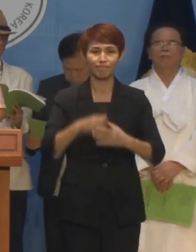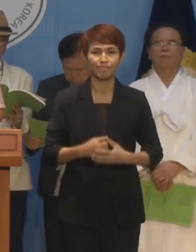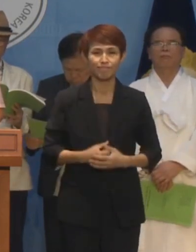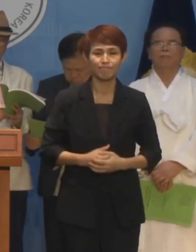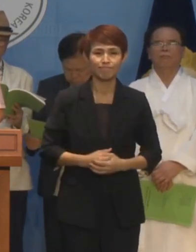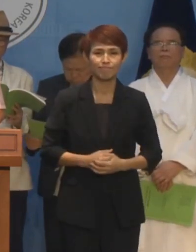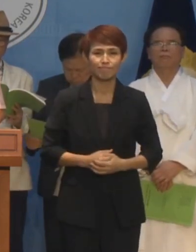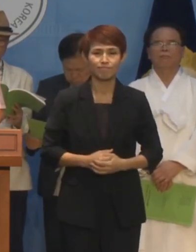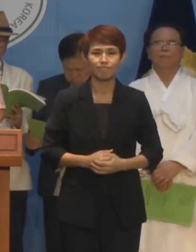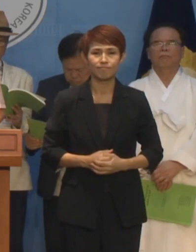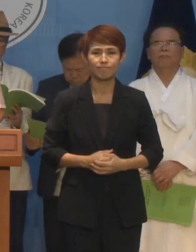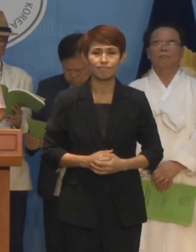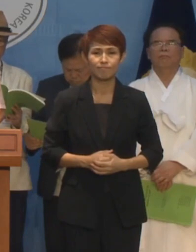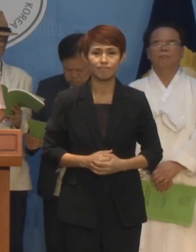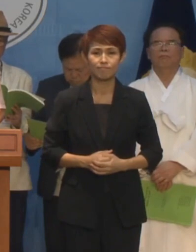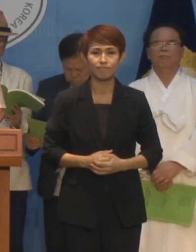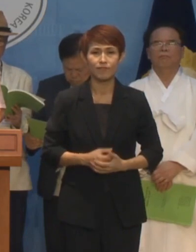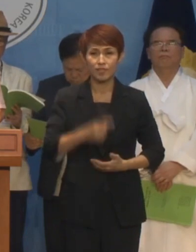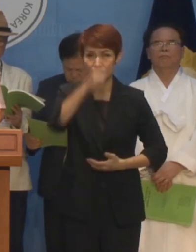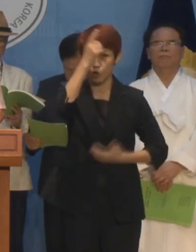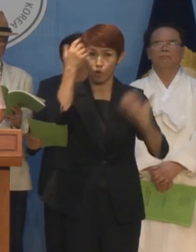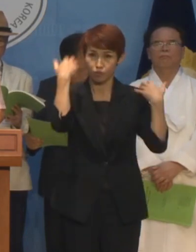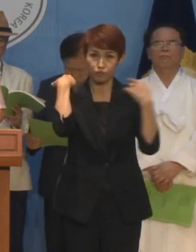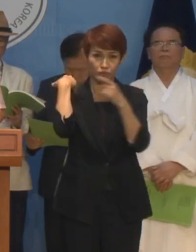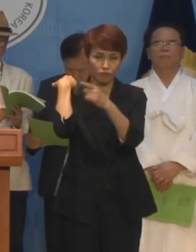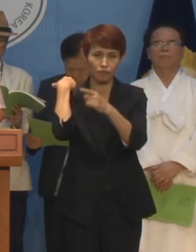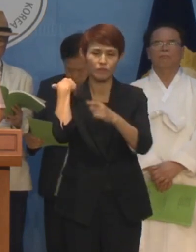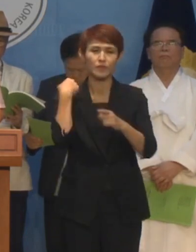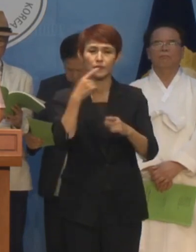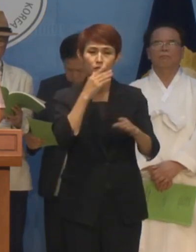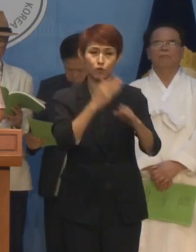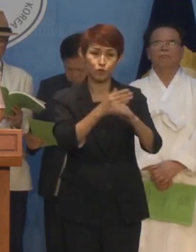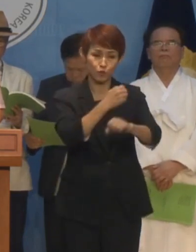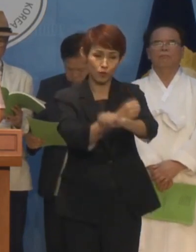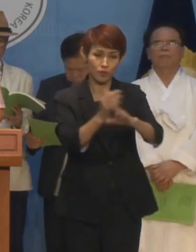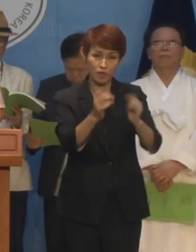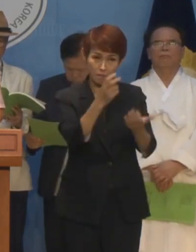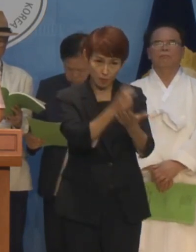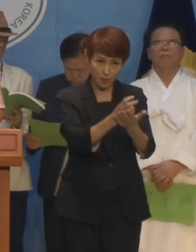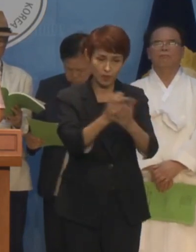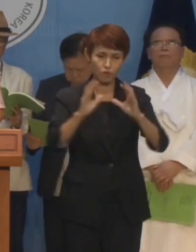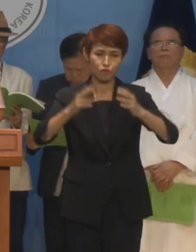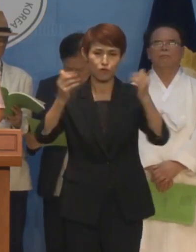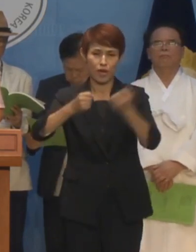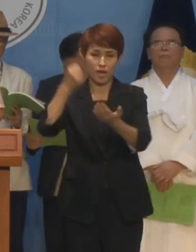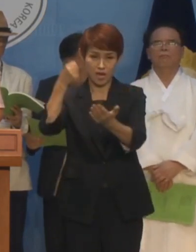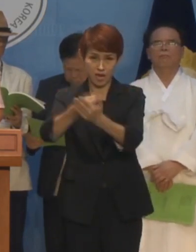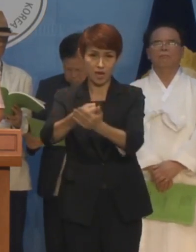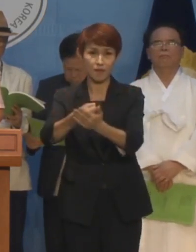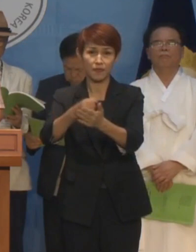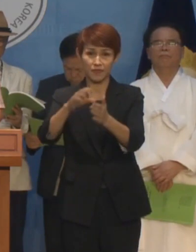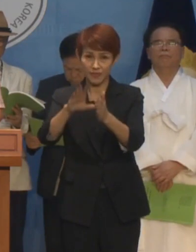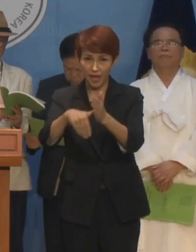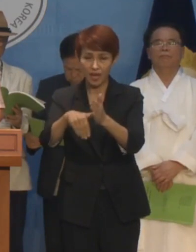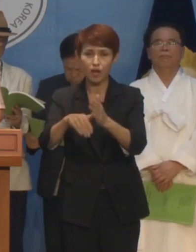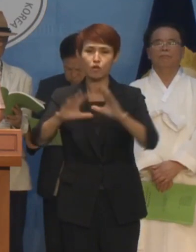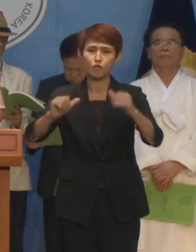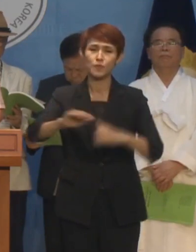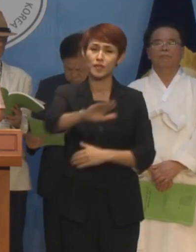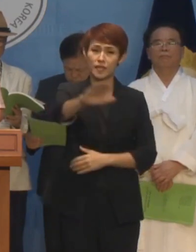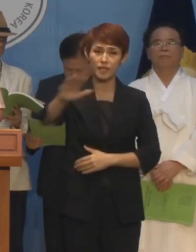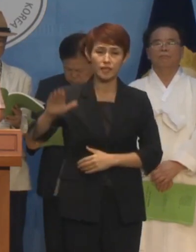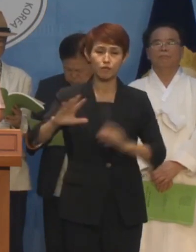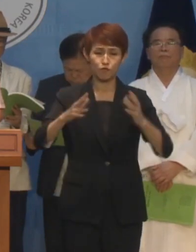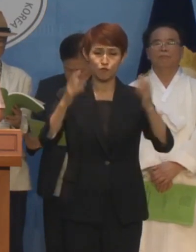한다. 하나, 정부는 민주유공자법이 국회에서 통과될 경우 국민과